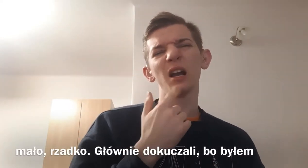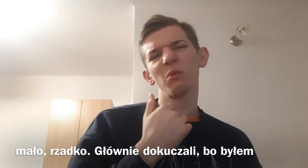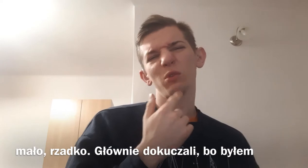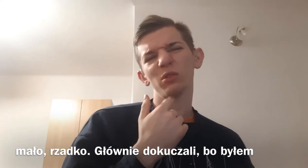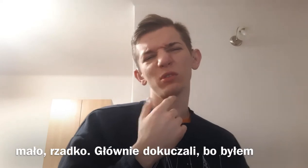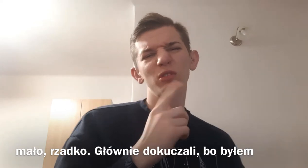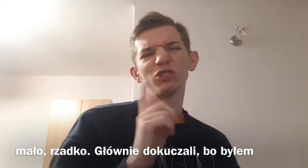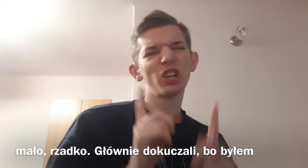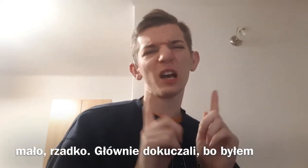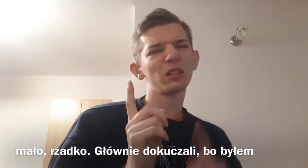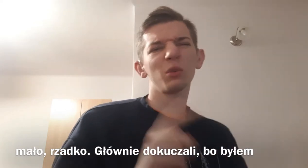mało, rzadko.